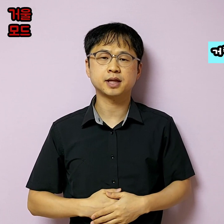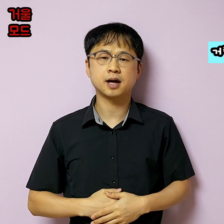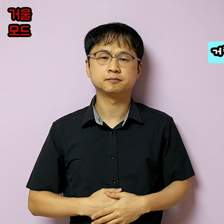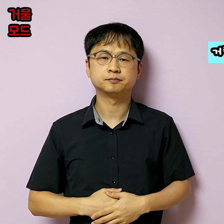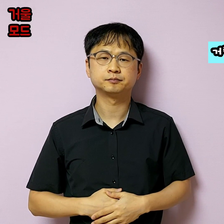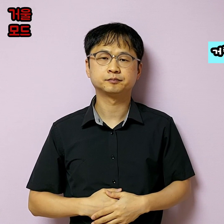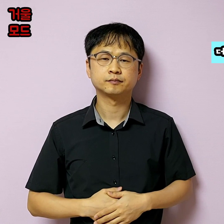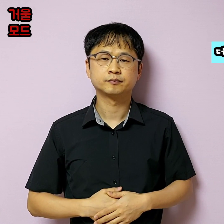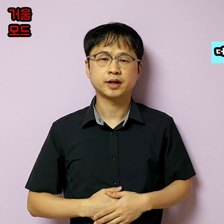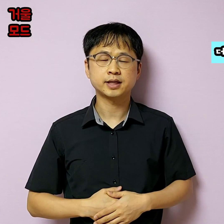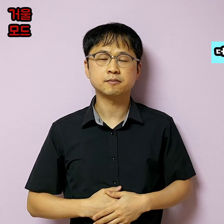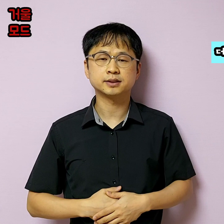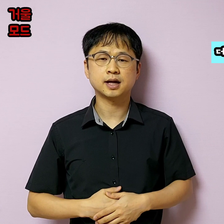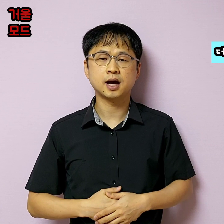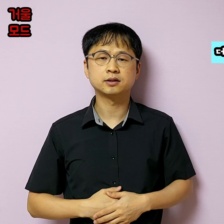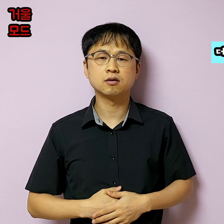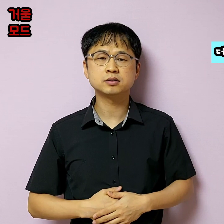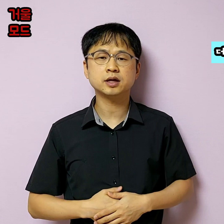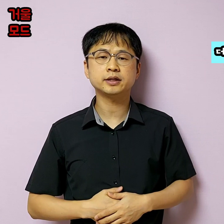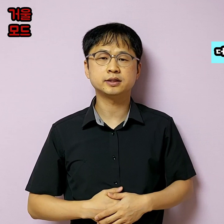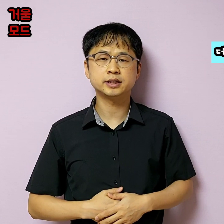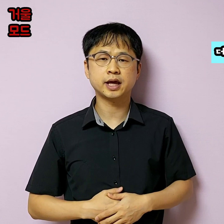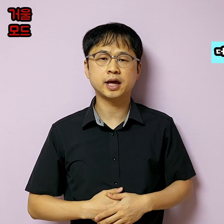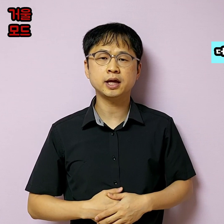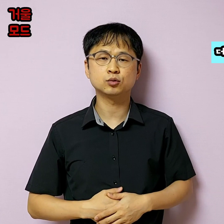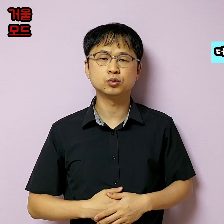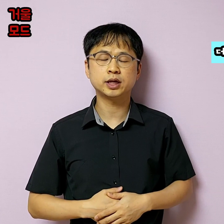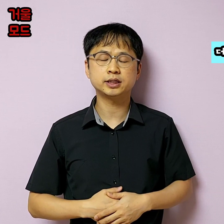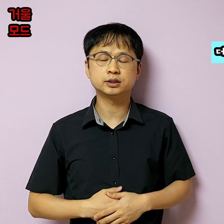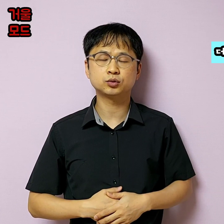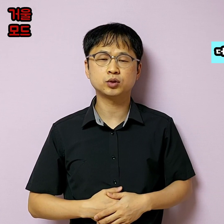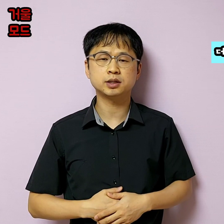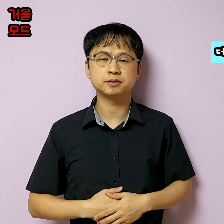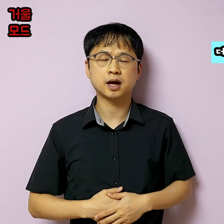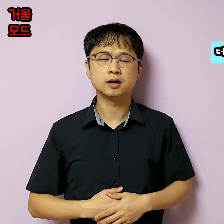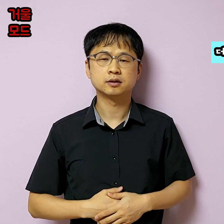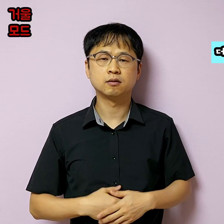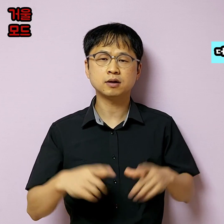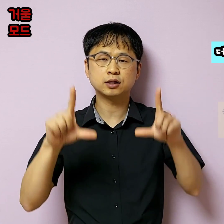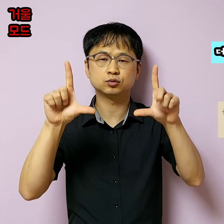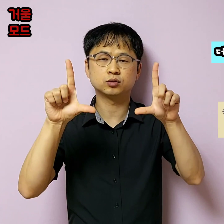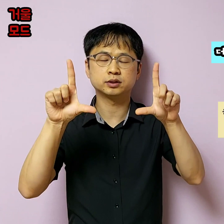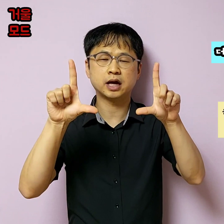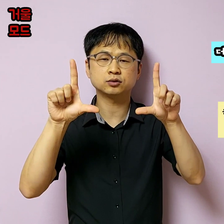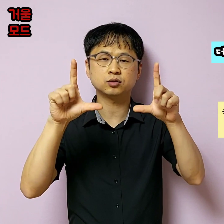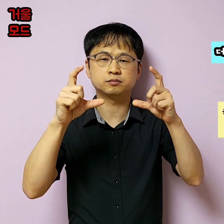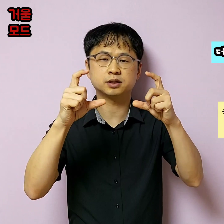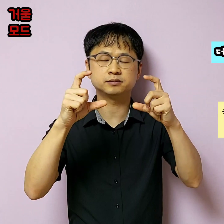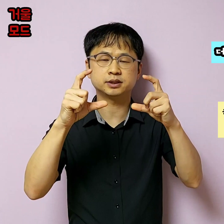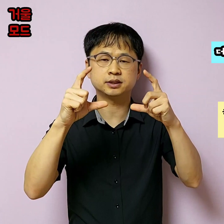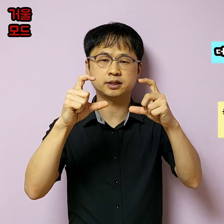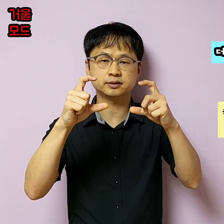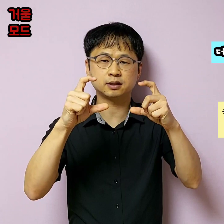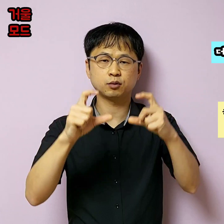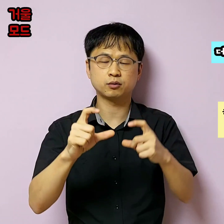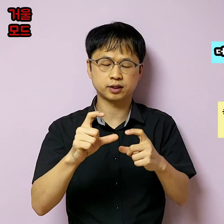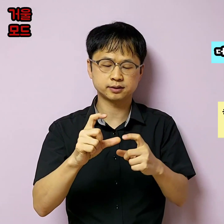됩니다. 네, 다음 가사. 더 크게 들리네 눈 내리는 소리입니다. 더라는 수어는 양손 엄지검지를 디귿자 모양으로